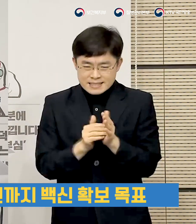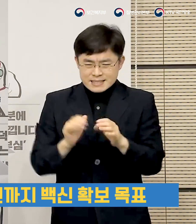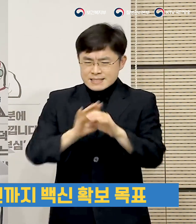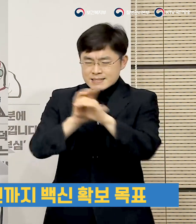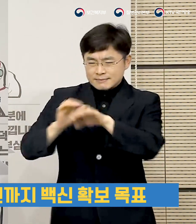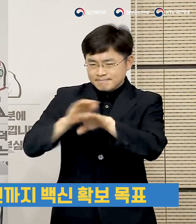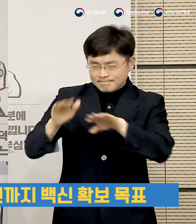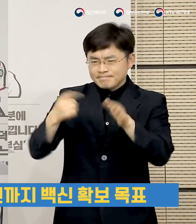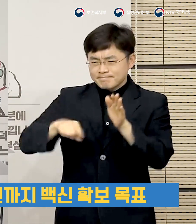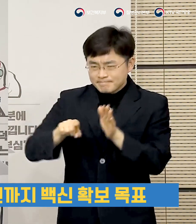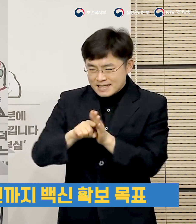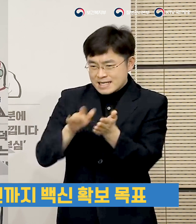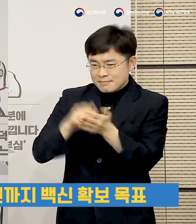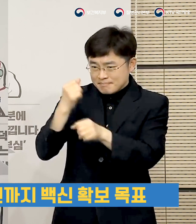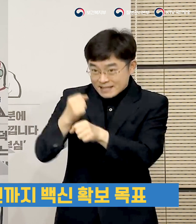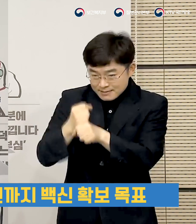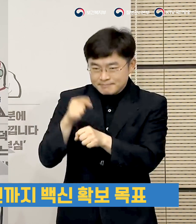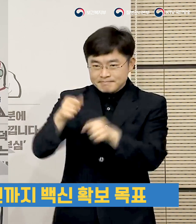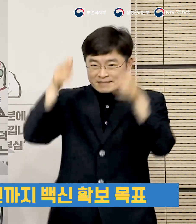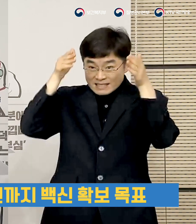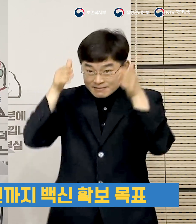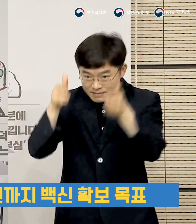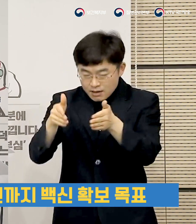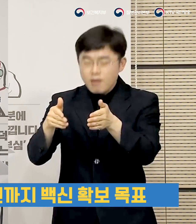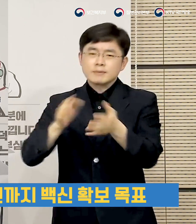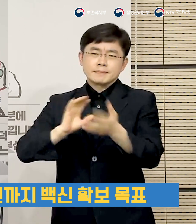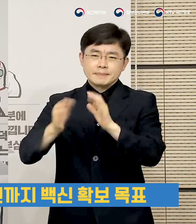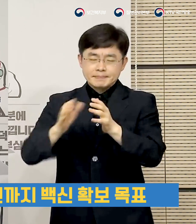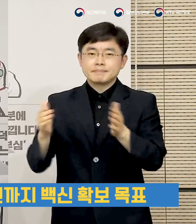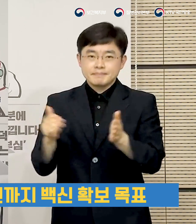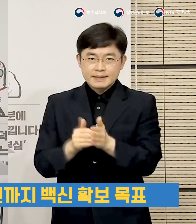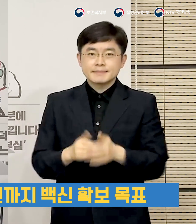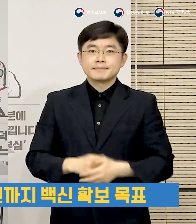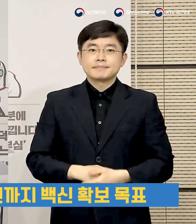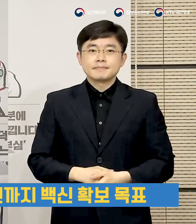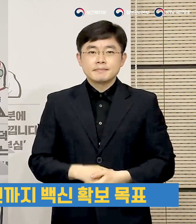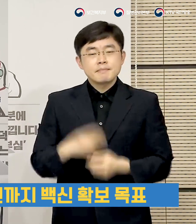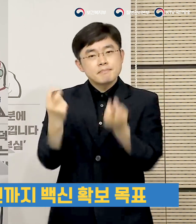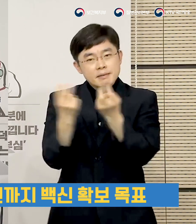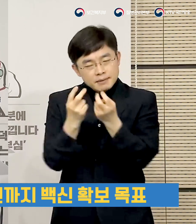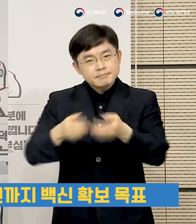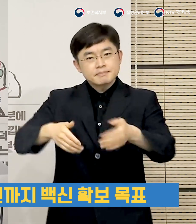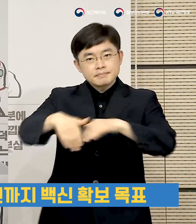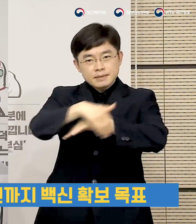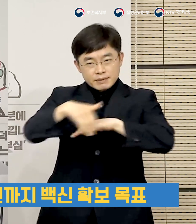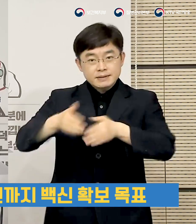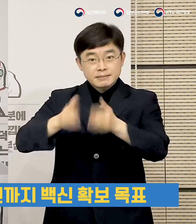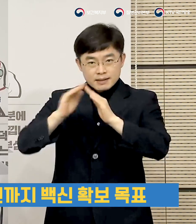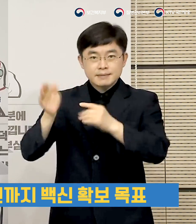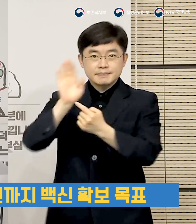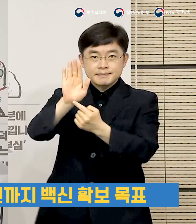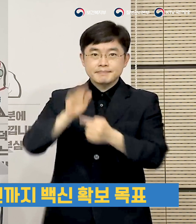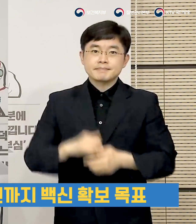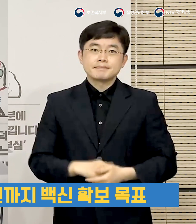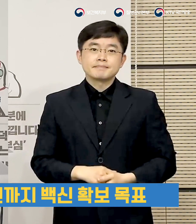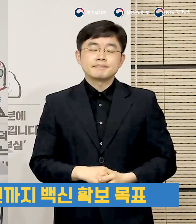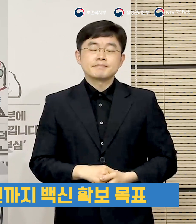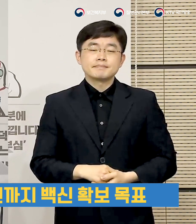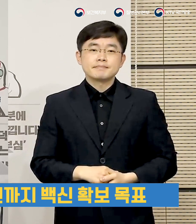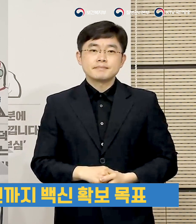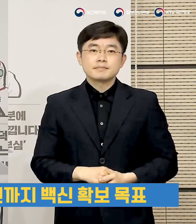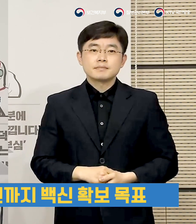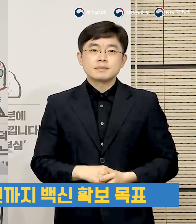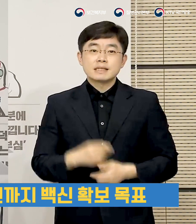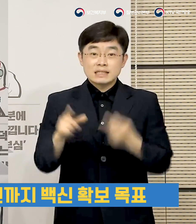극복을 위한 치료제, 백신 등 개발 지원 대책을 수립하여 발표한 바 있습니다. 정부는